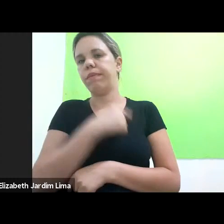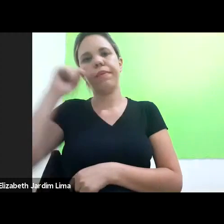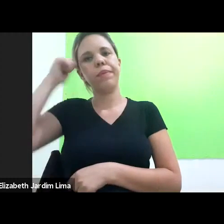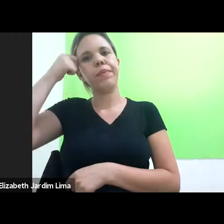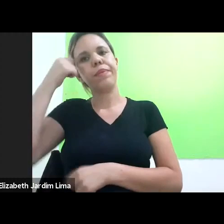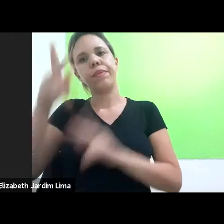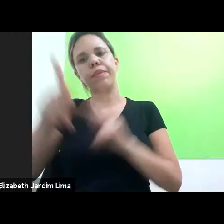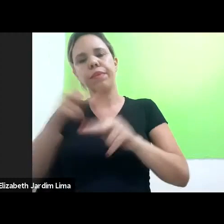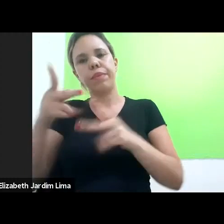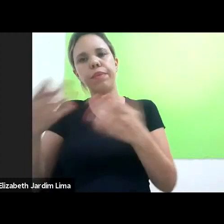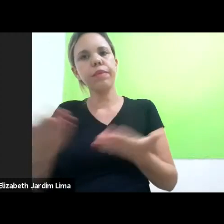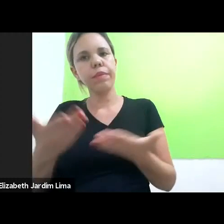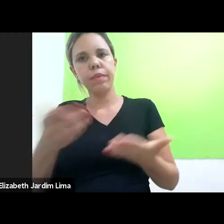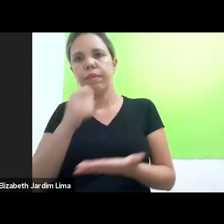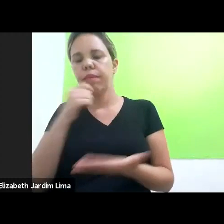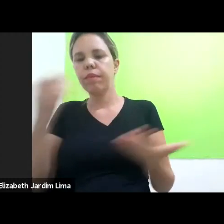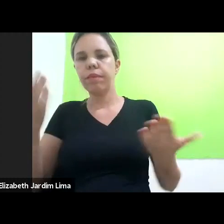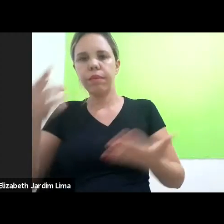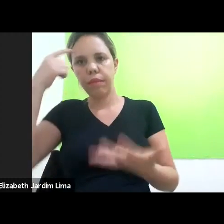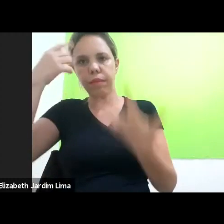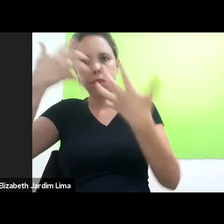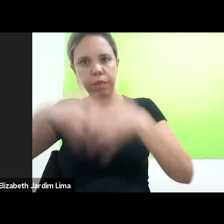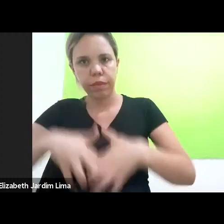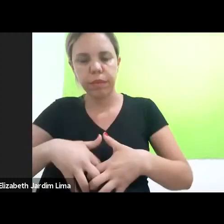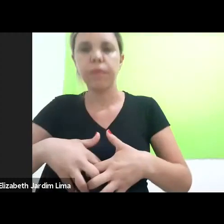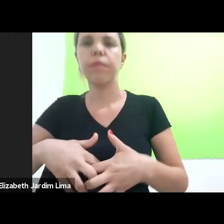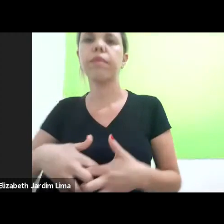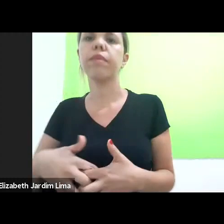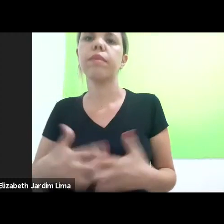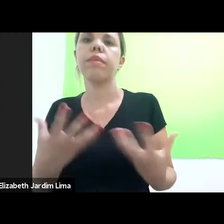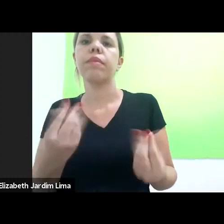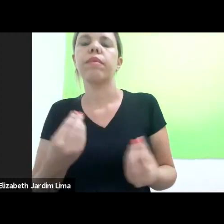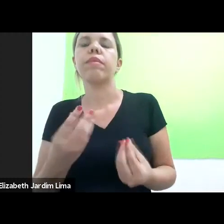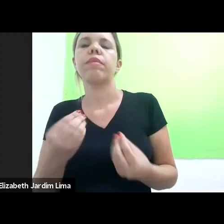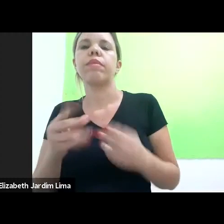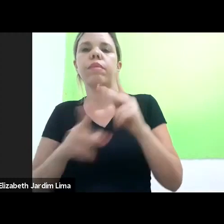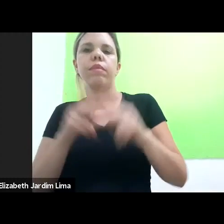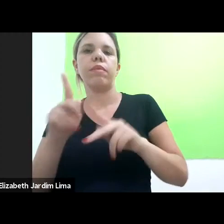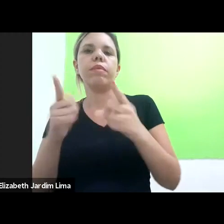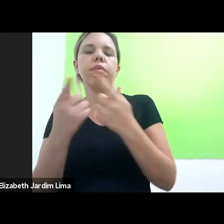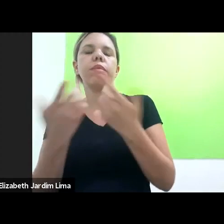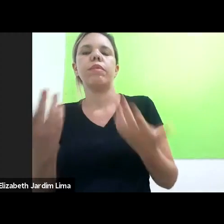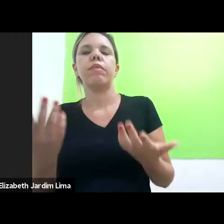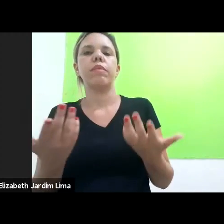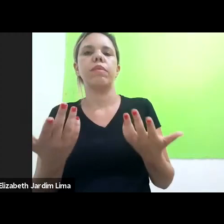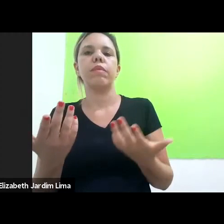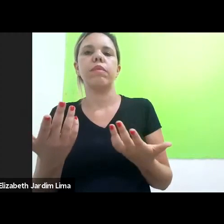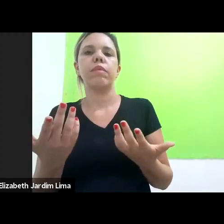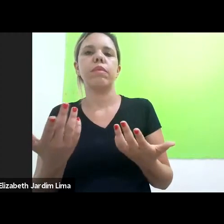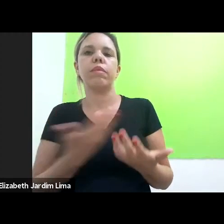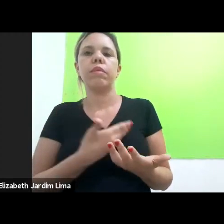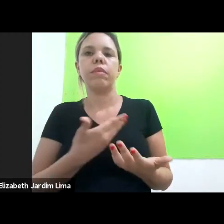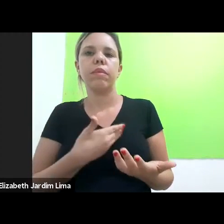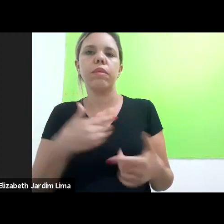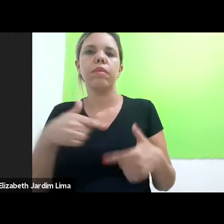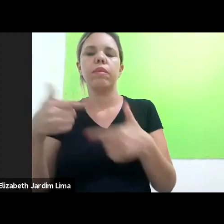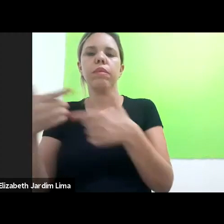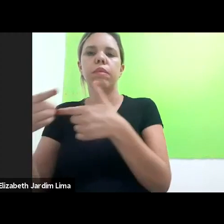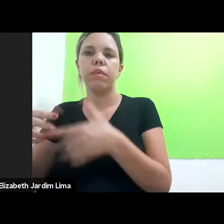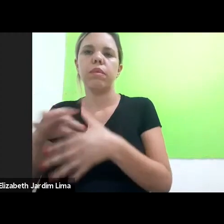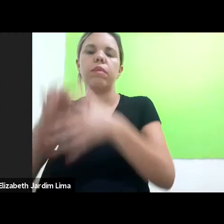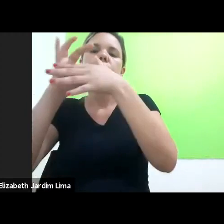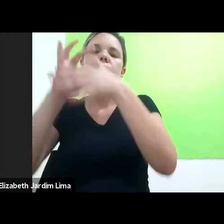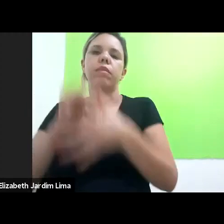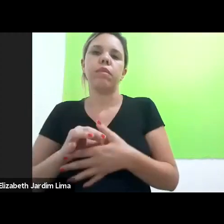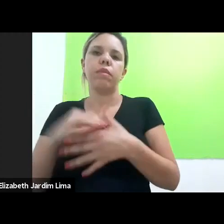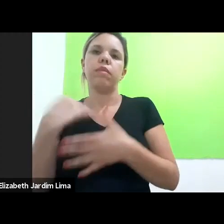quilombos hoje ainda pensam desse jeito e muitos quilombolas, né, muitos companheiros, muitas lideranças, a